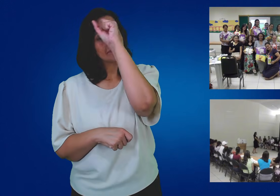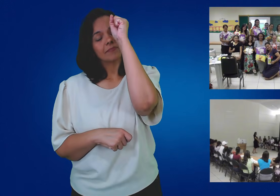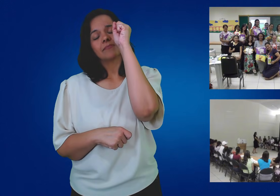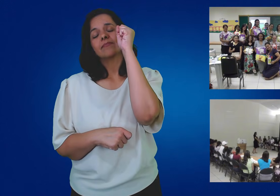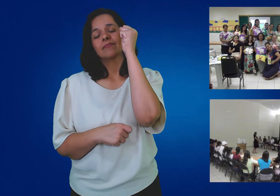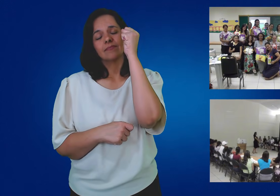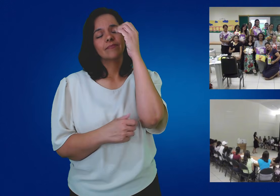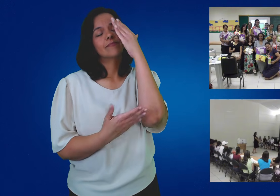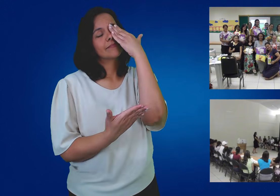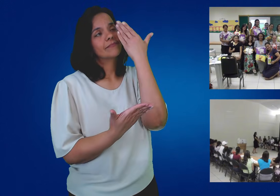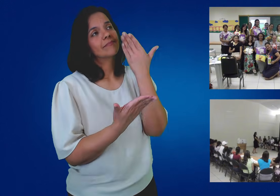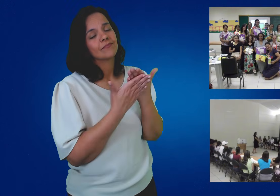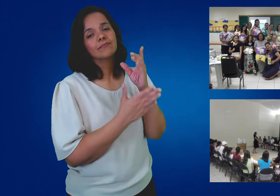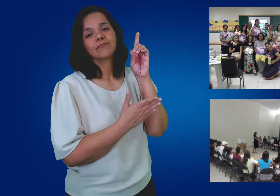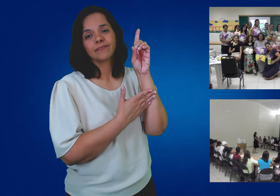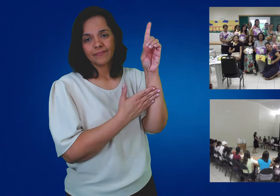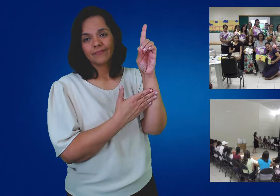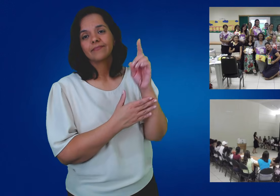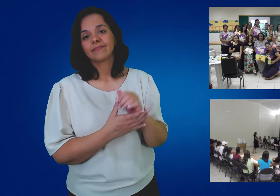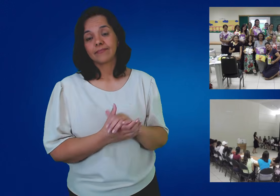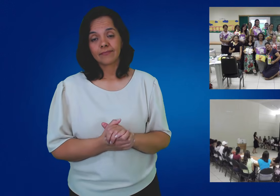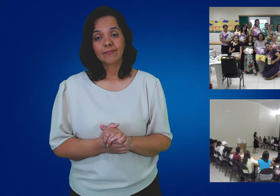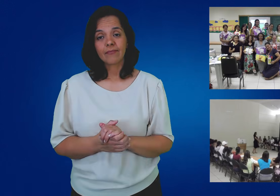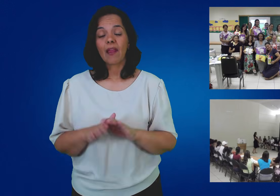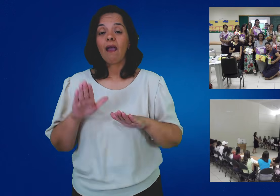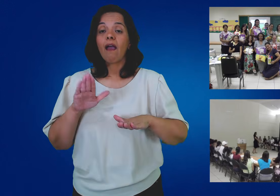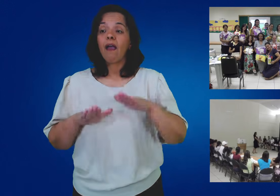Nós precisamos aprender a confiar em Deus.